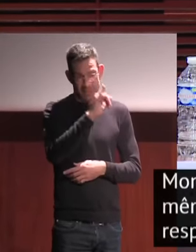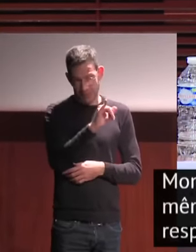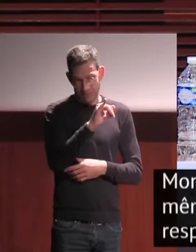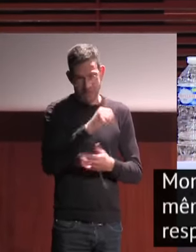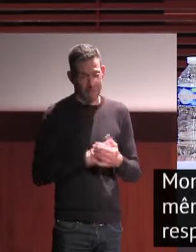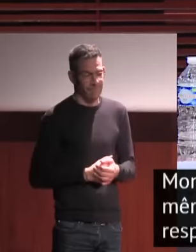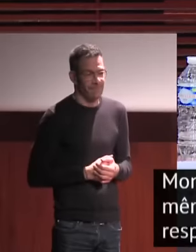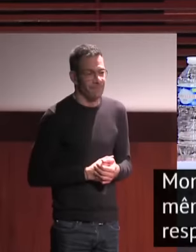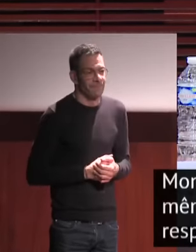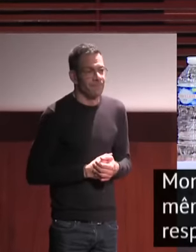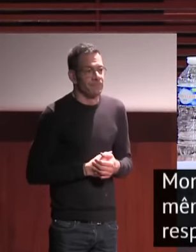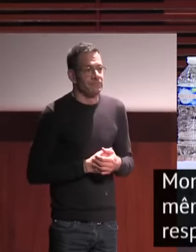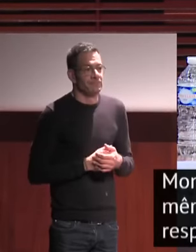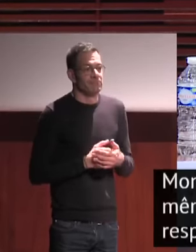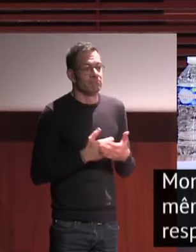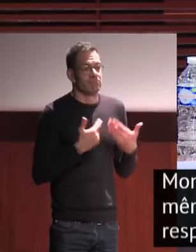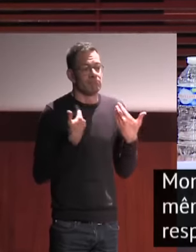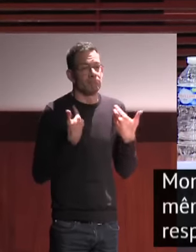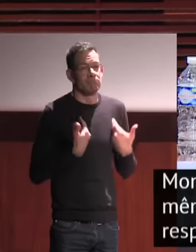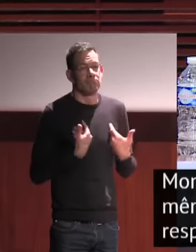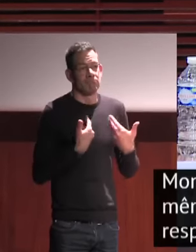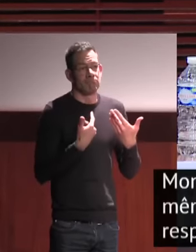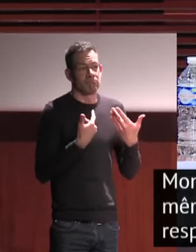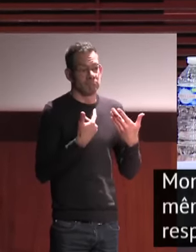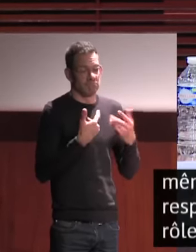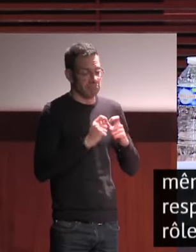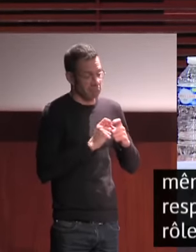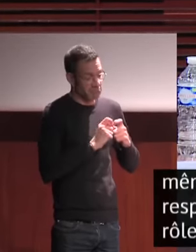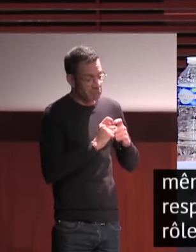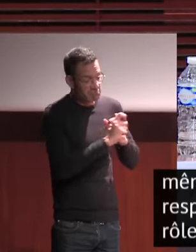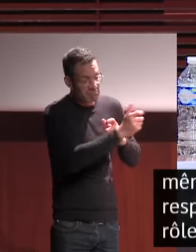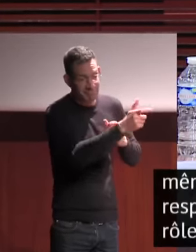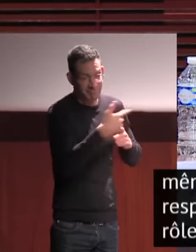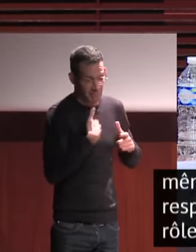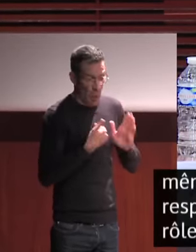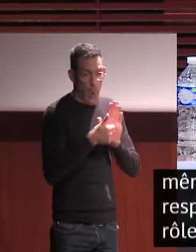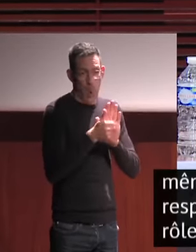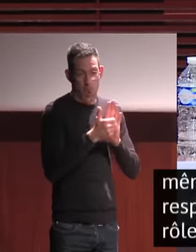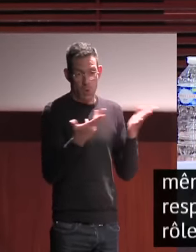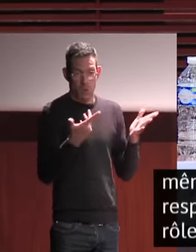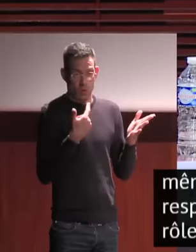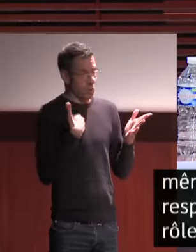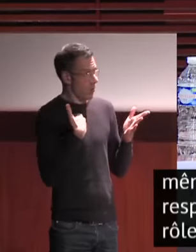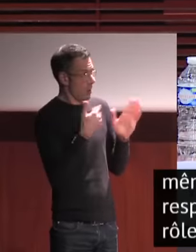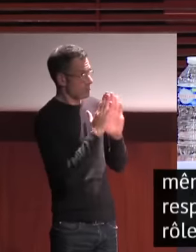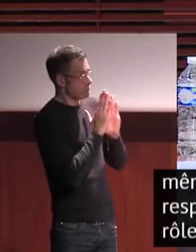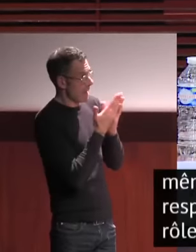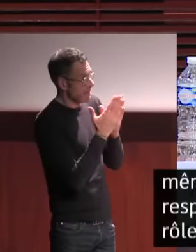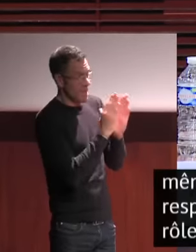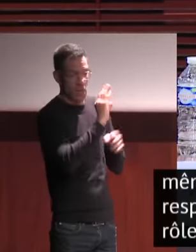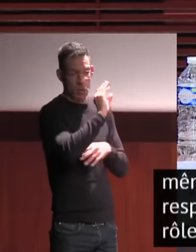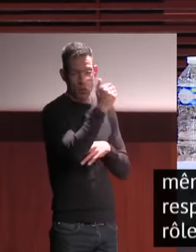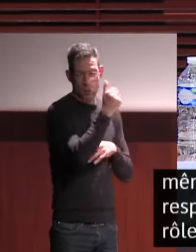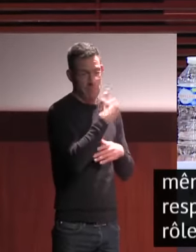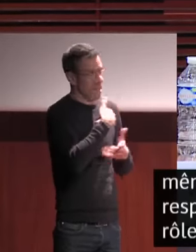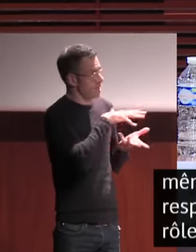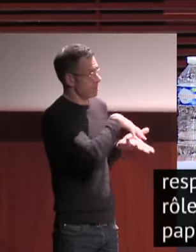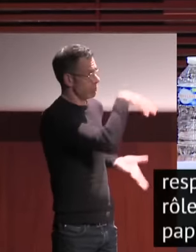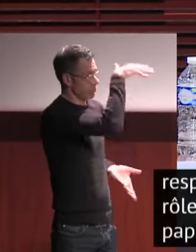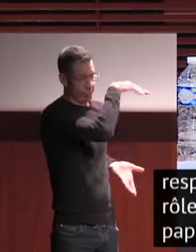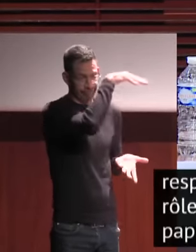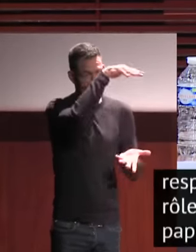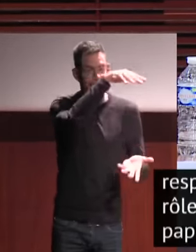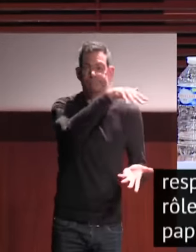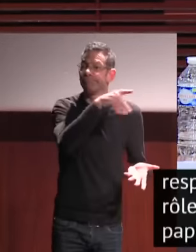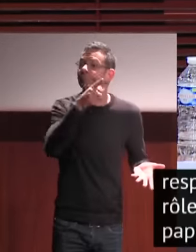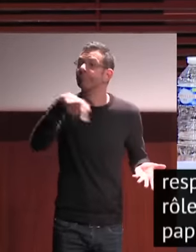d'information. Donc, j'ai un rôle dans la chaîne du livre. Donc, je mets à disposition les ressources papier et numérique. J'ai un public